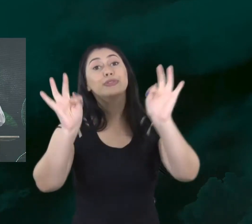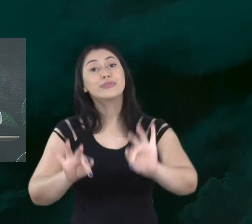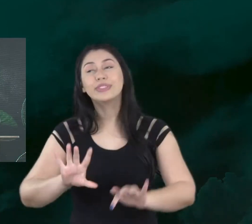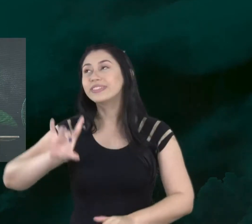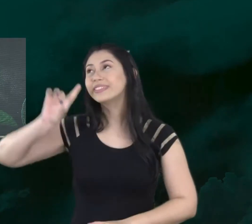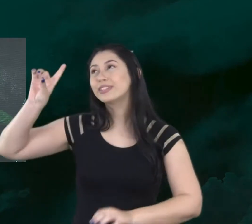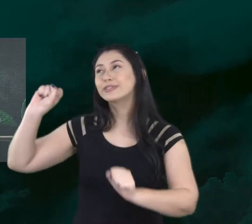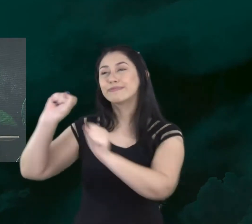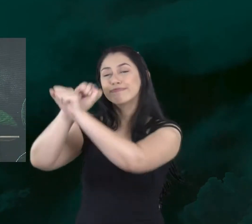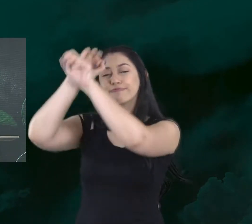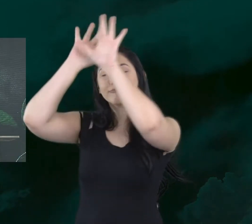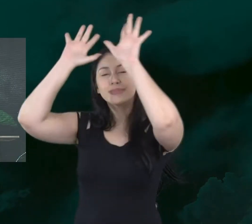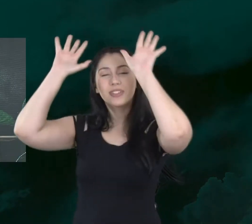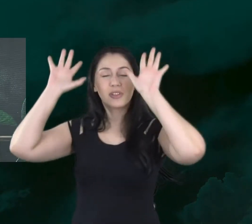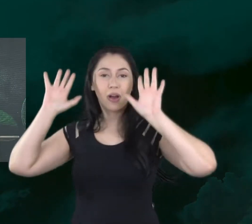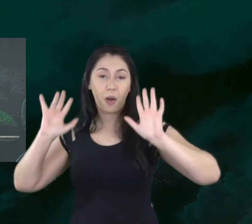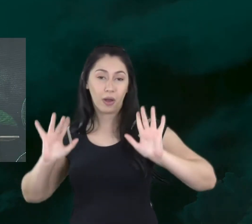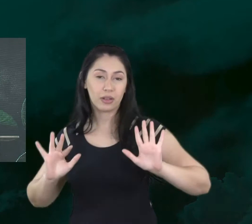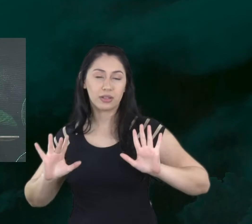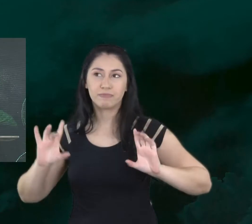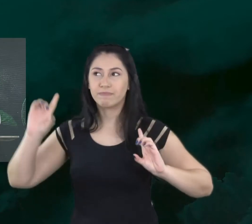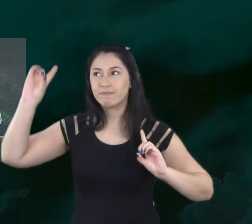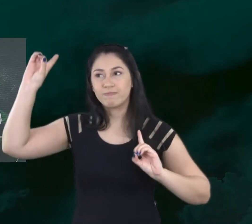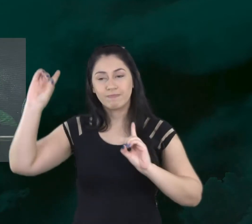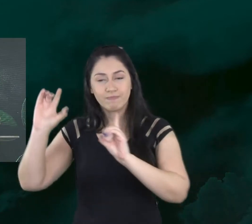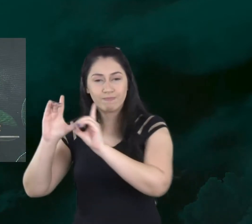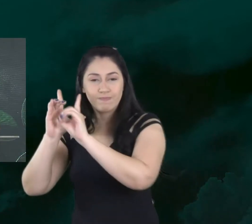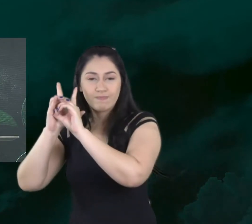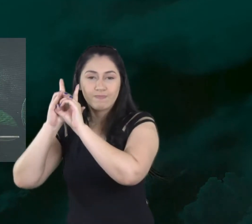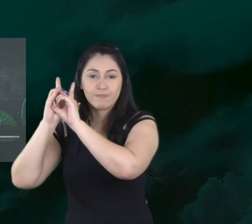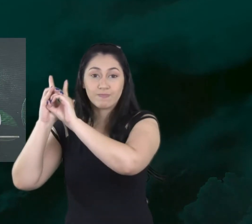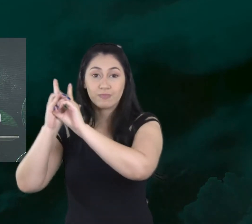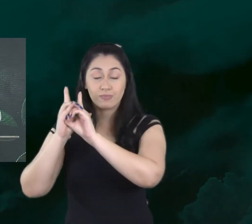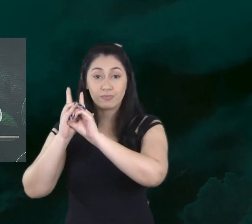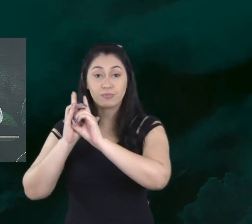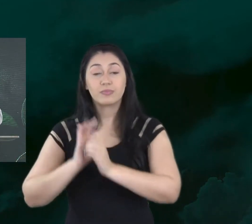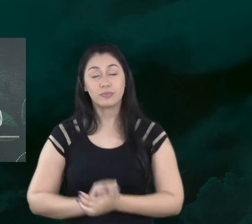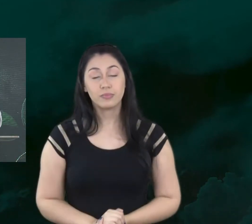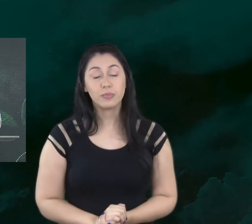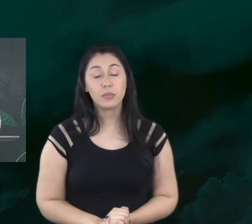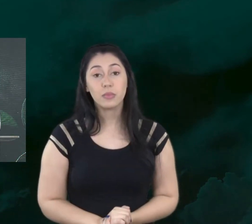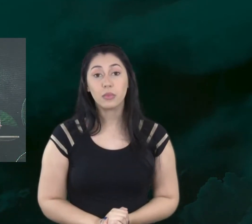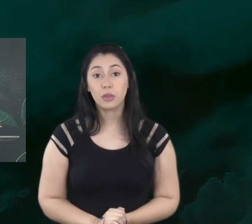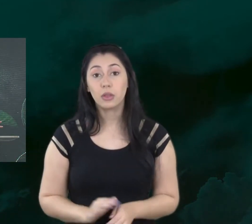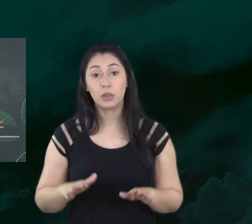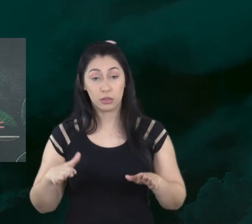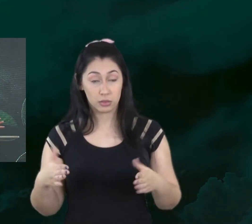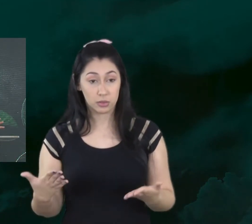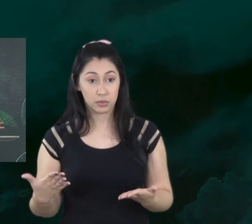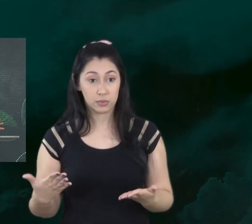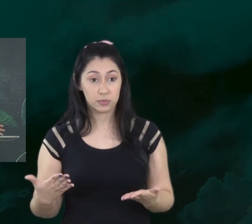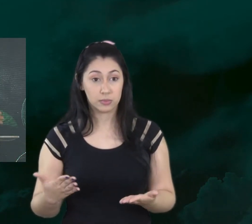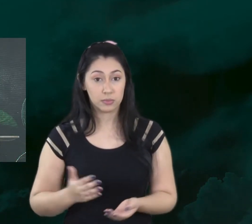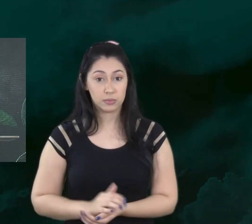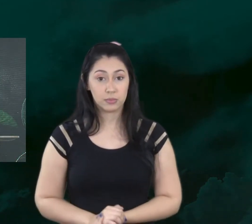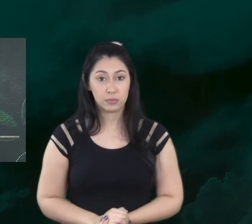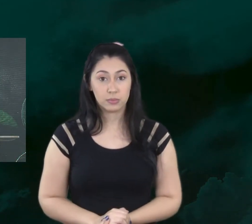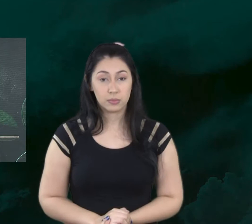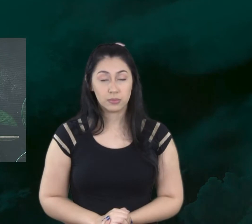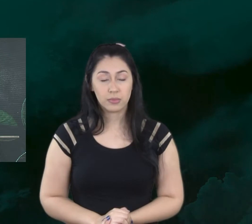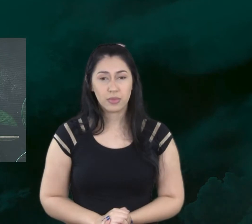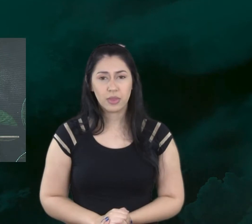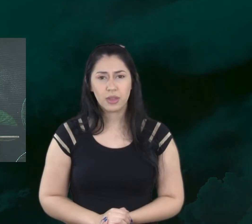glorificar, nos levar para dentro da glória de Deus. Então o livro de Romanos foi assim. Nós entramos em 1 Coríntios,